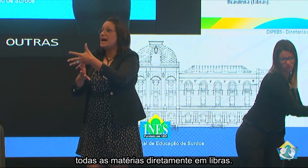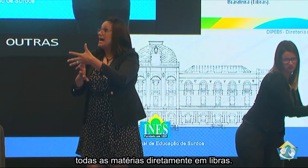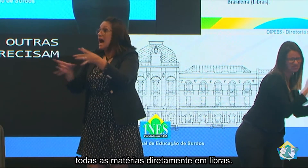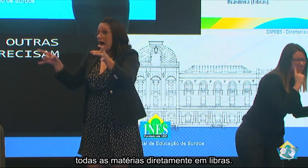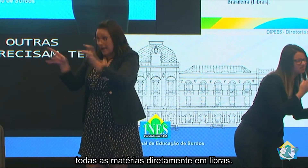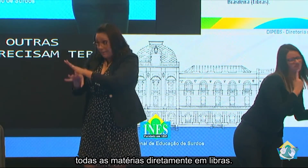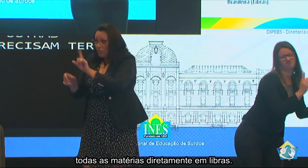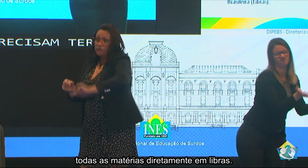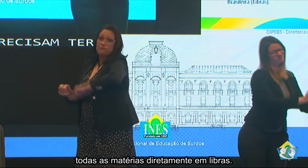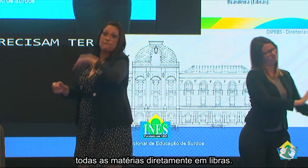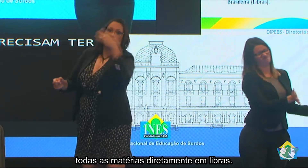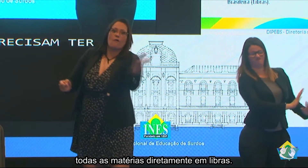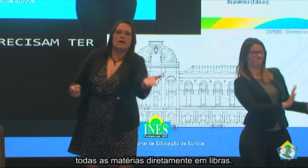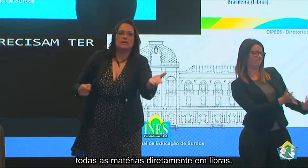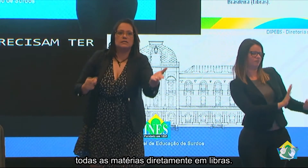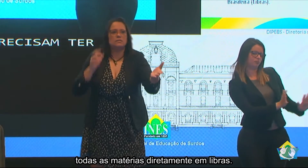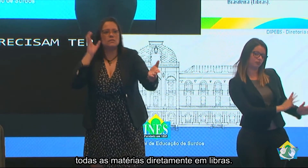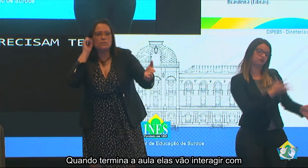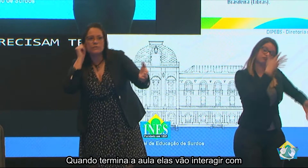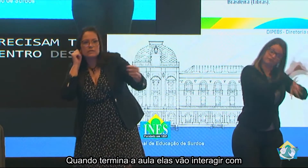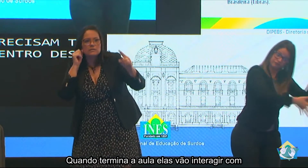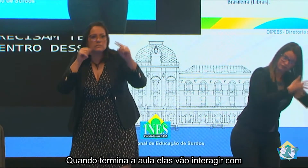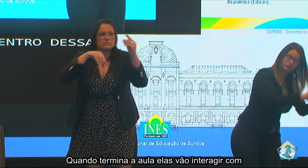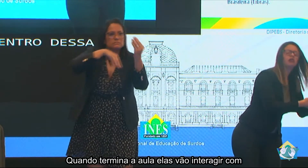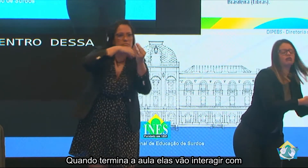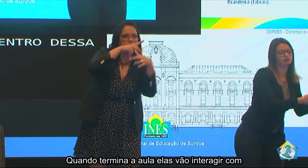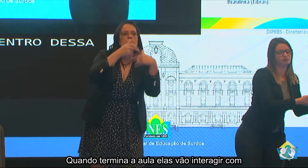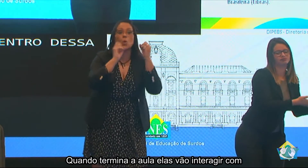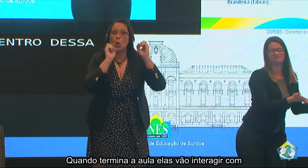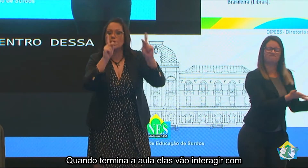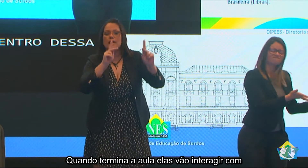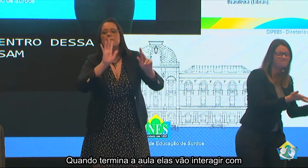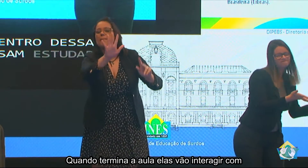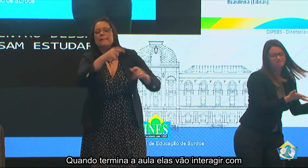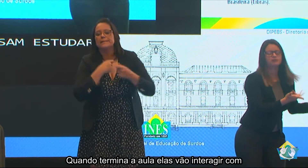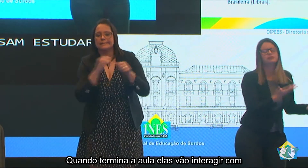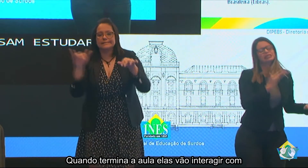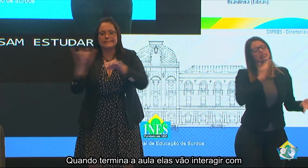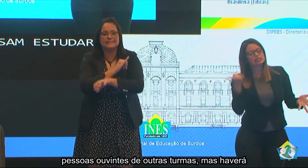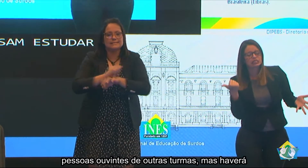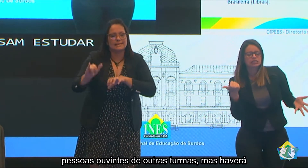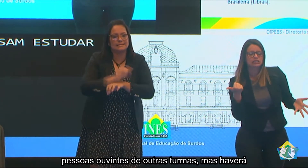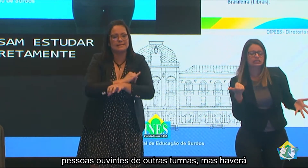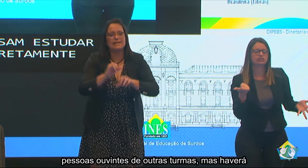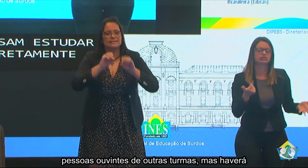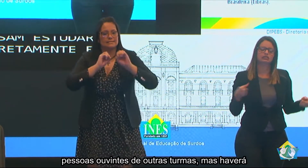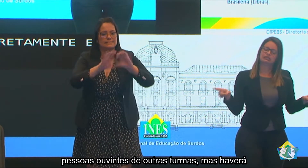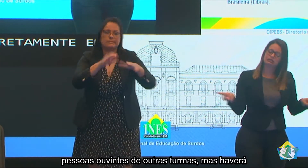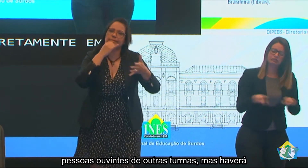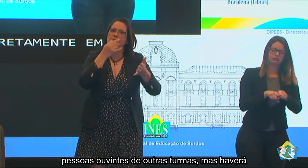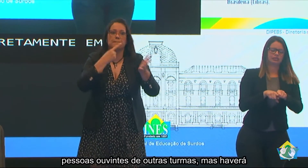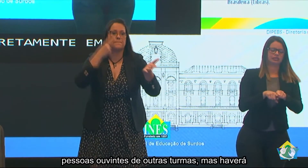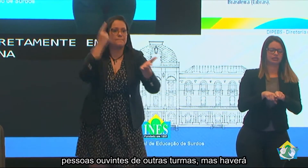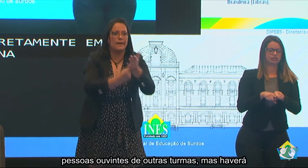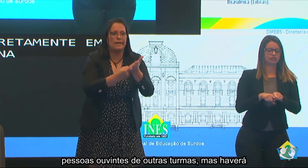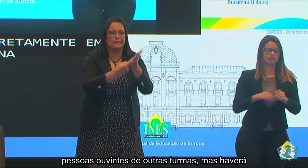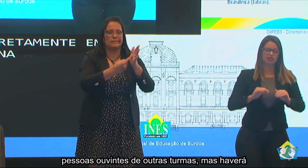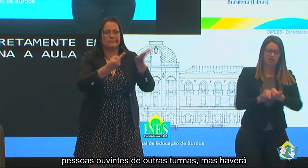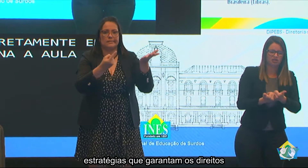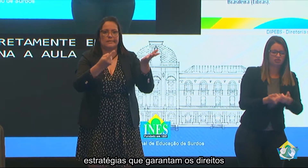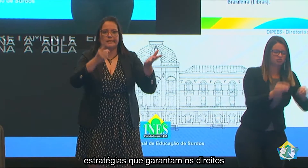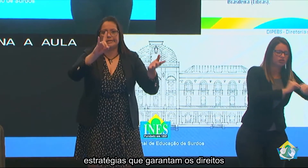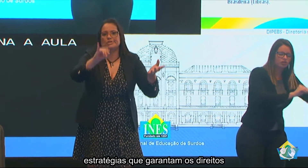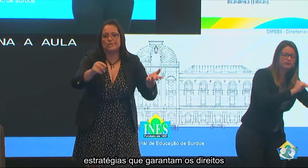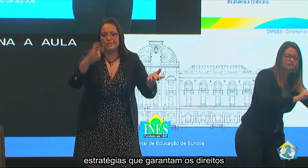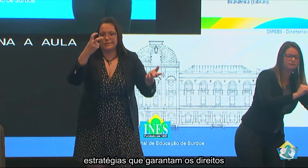estudar todas as matérias diretamente em Libras. Quando termina a aula, elas vão interagir com pessoas ouvintes de outras turmas, mas